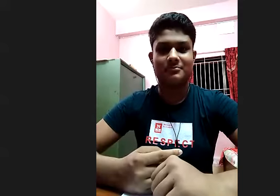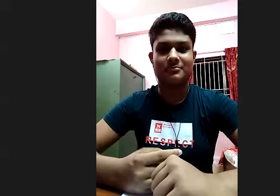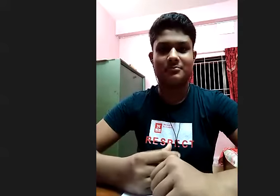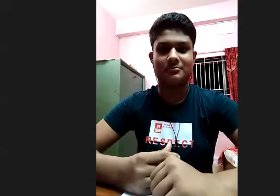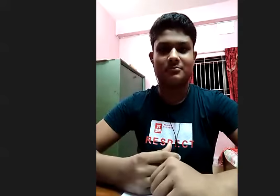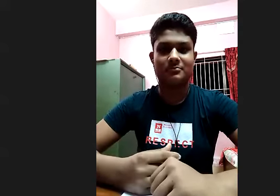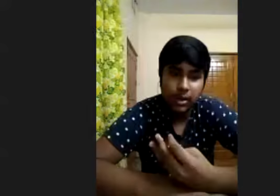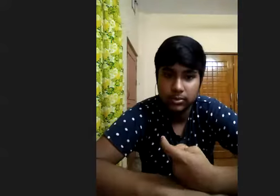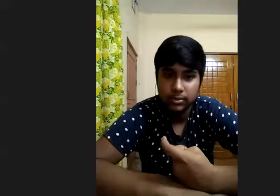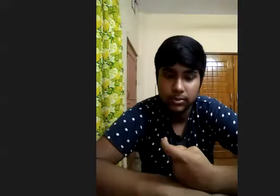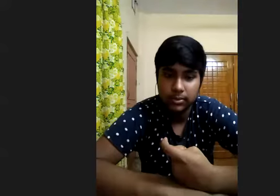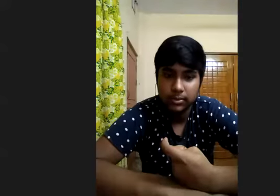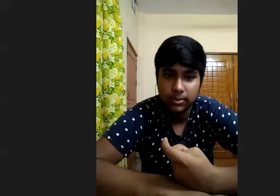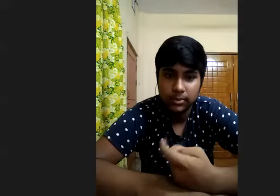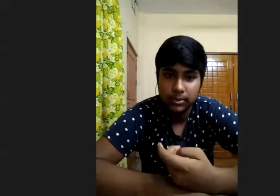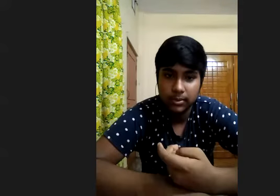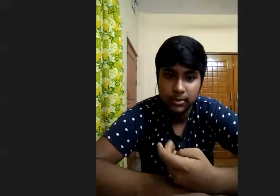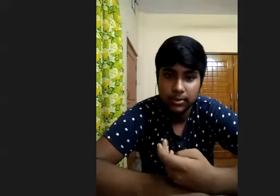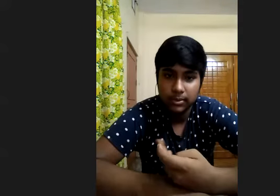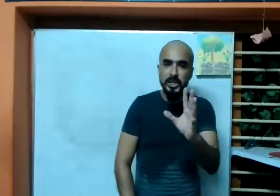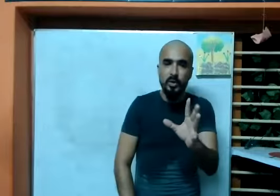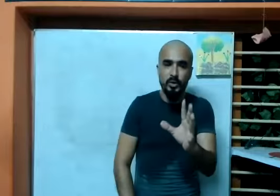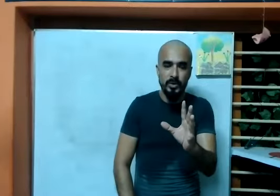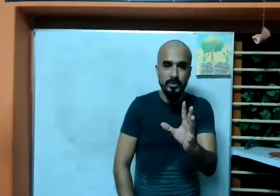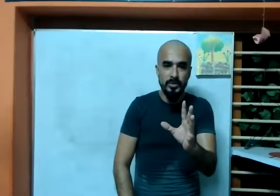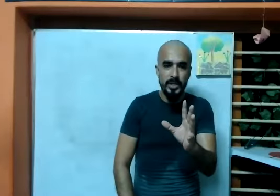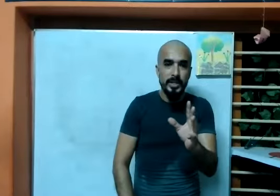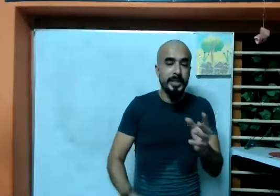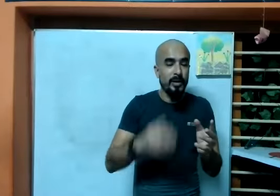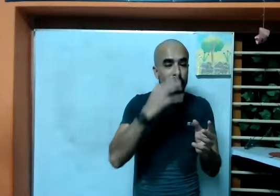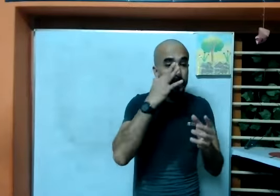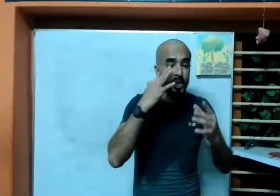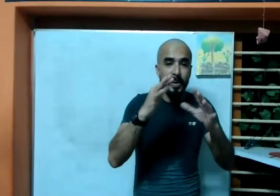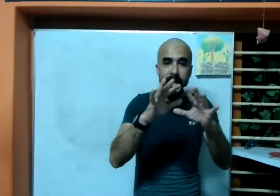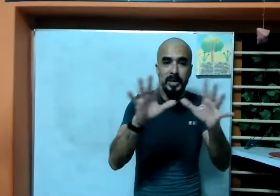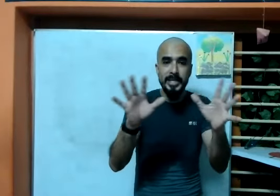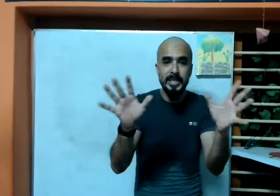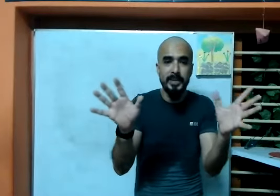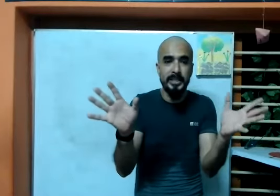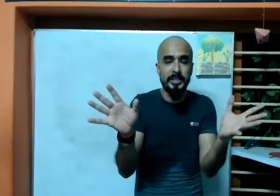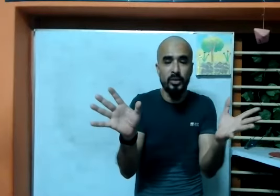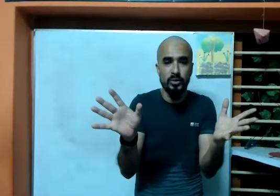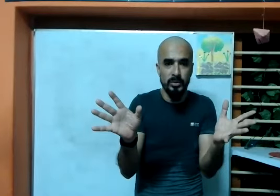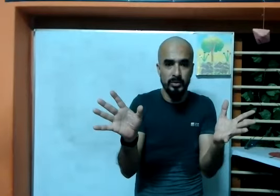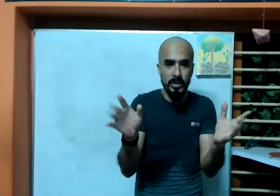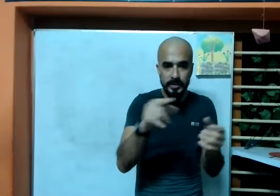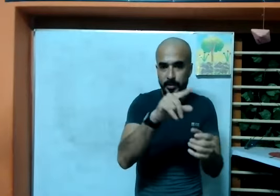পারতো, অনেকগুলো বিপদ হতো। তার মধ্যে প্রথম বিপদ যেটা হতো সেটা হলো সবাই আইসক্রিম খেতে ইচ্ছে করতো, মানে